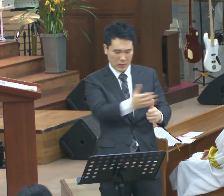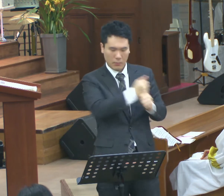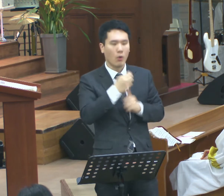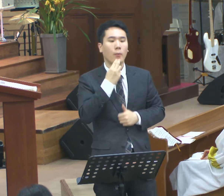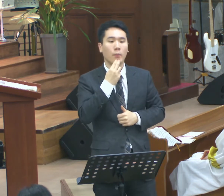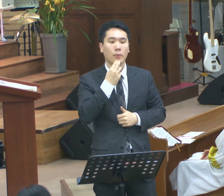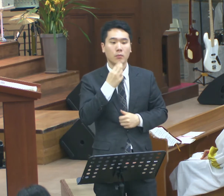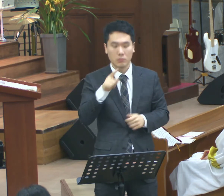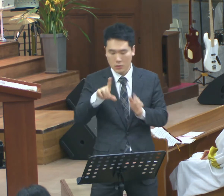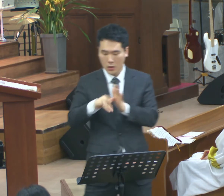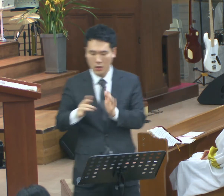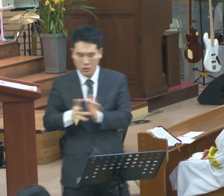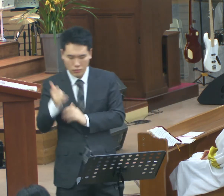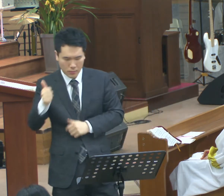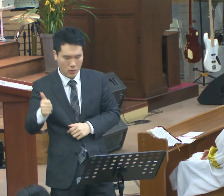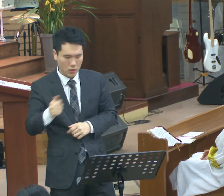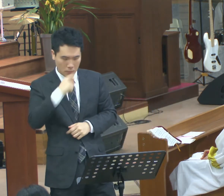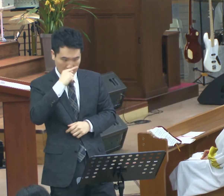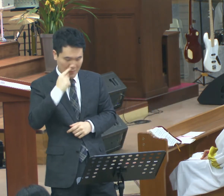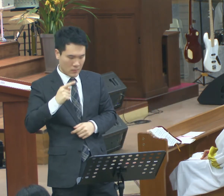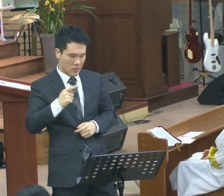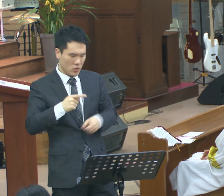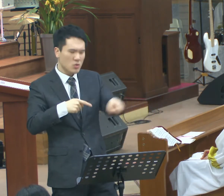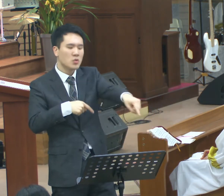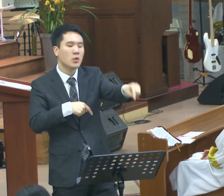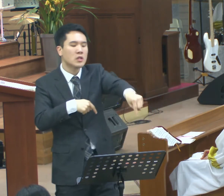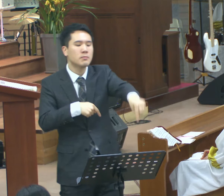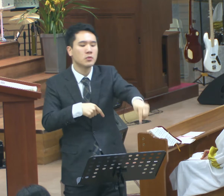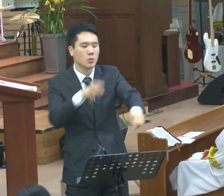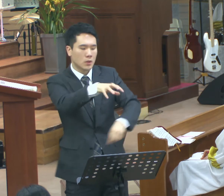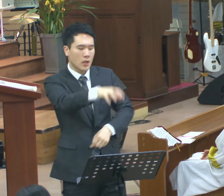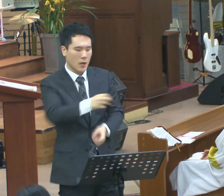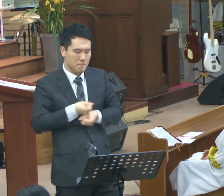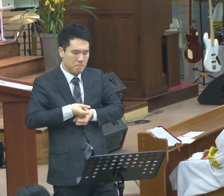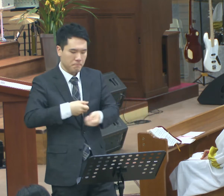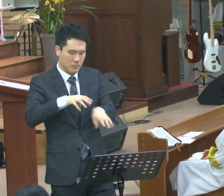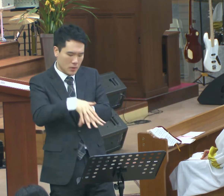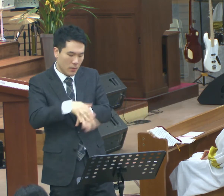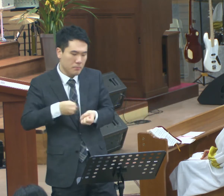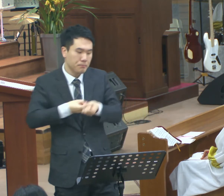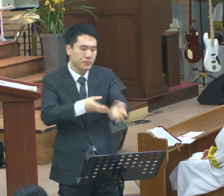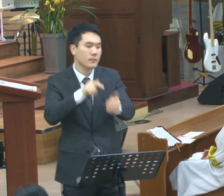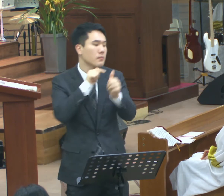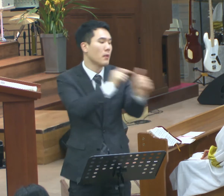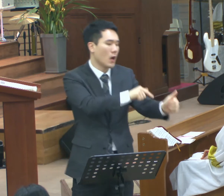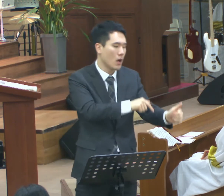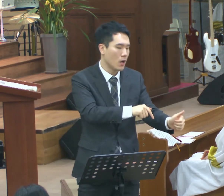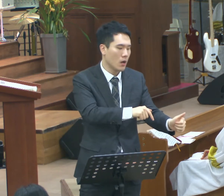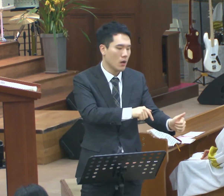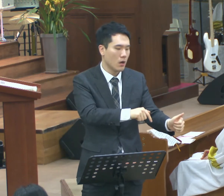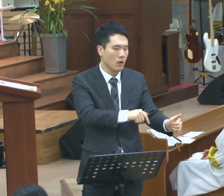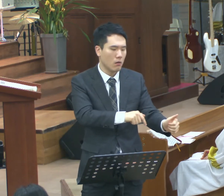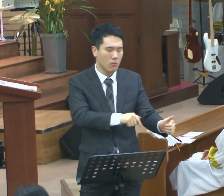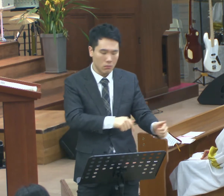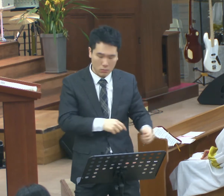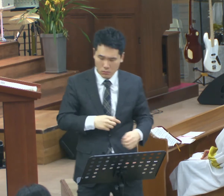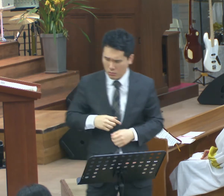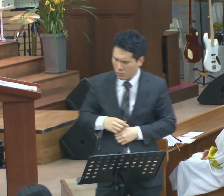갈 거예요. 이렇게 할 수 있지만 저분이 깊은 데로 가서 그물을 던져라. 저분은 뭐 어부였나? 하고 가서